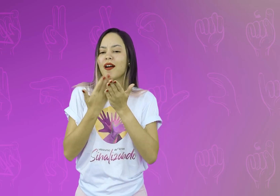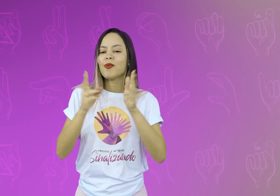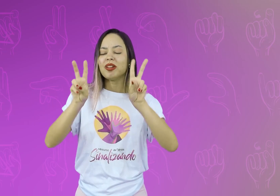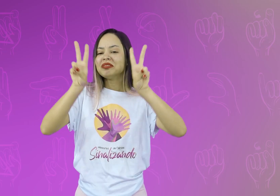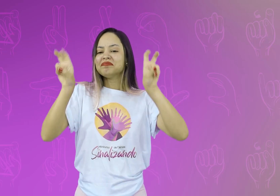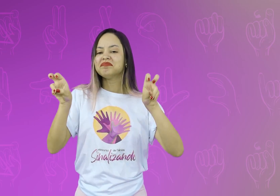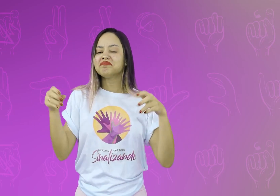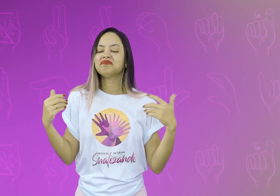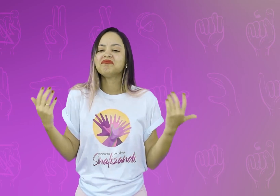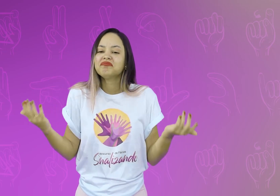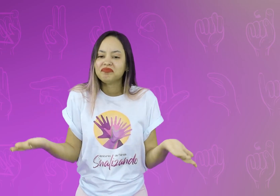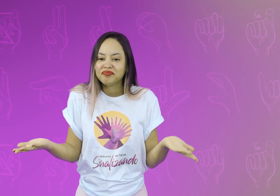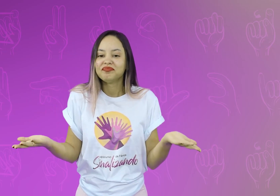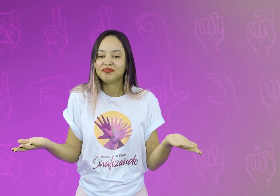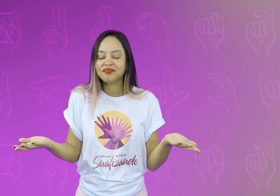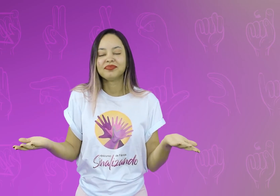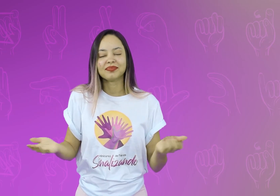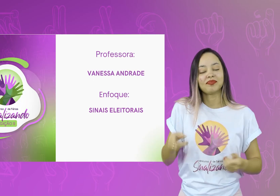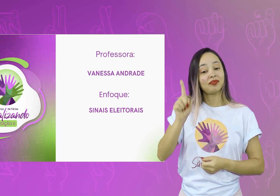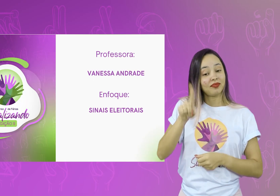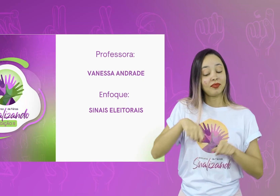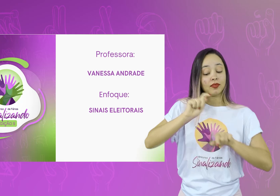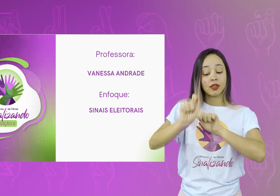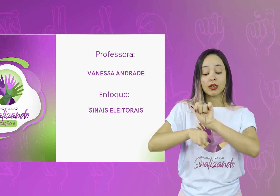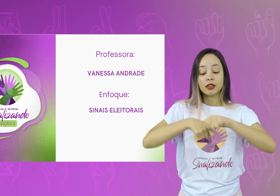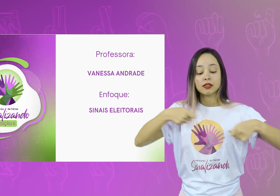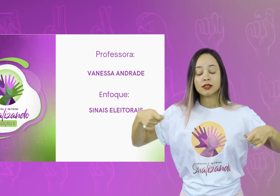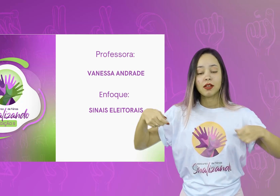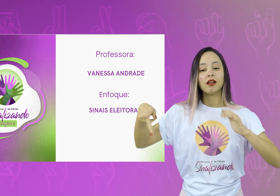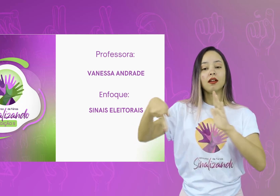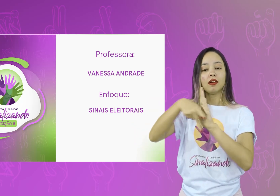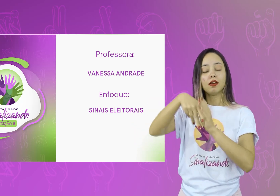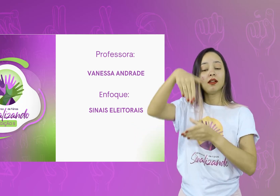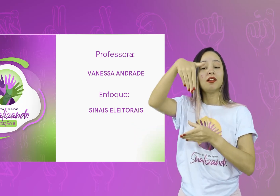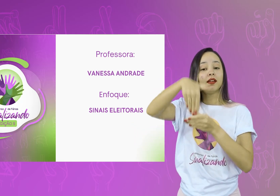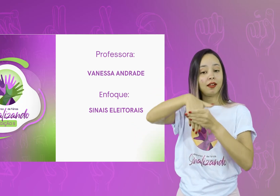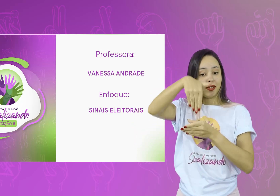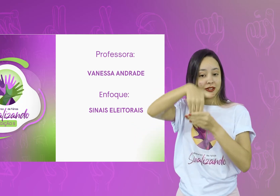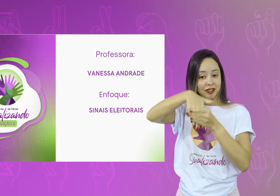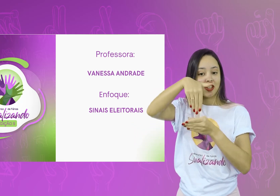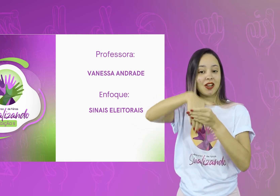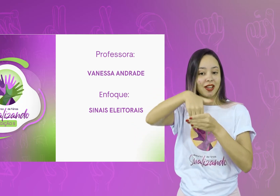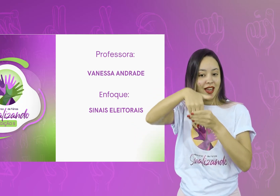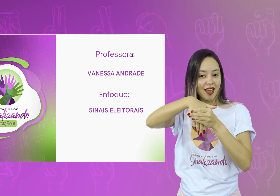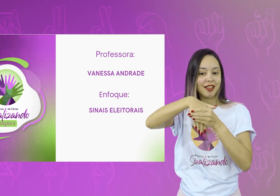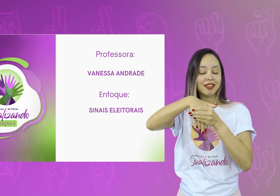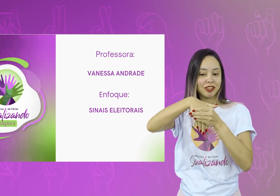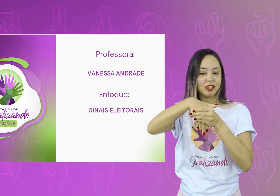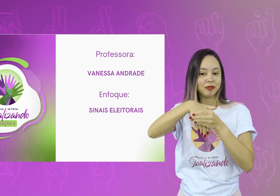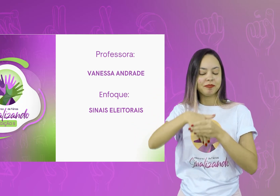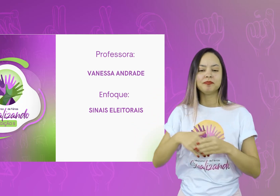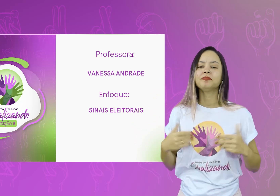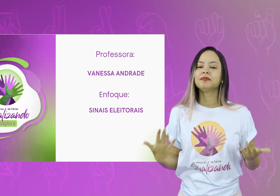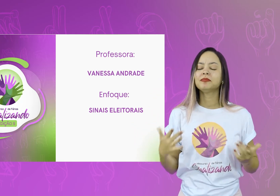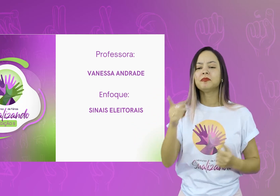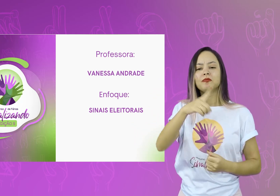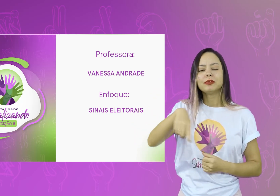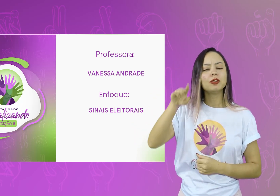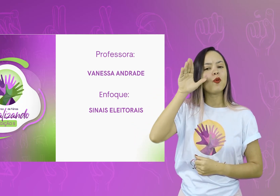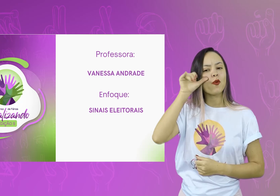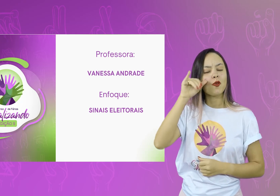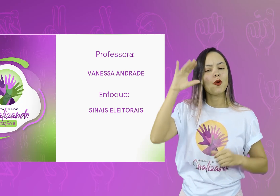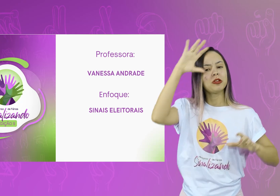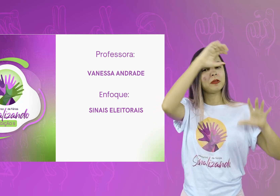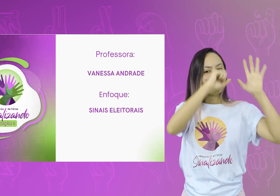E qual o tema da nossa aula de hoje? Os sinais eleitorais, certo? Vocês